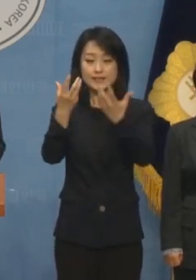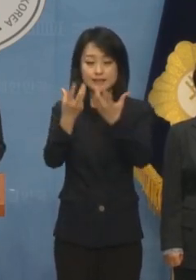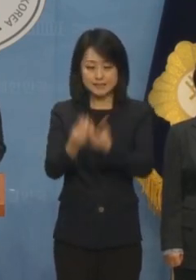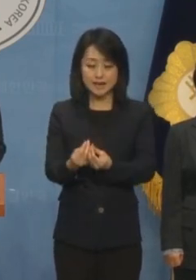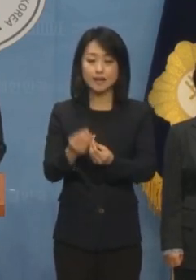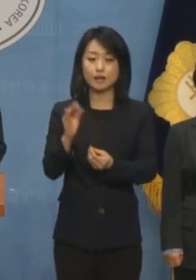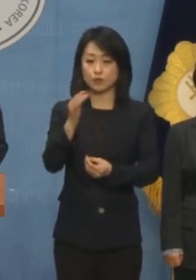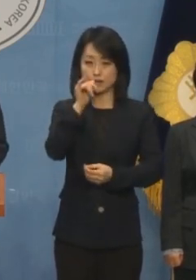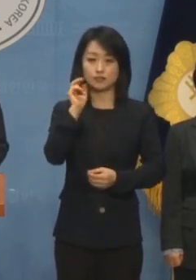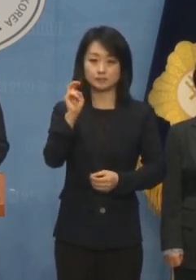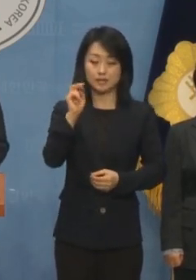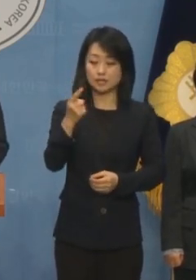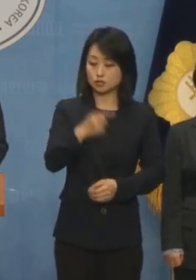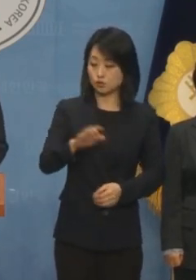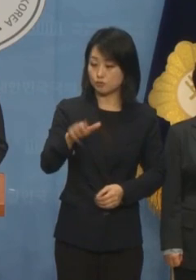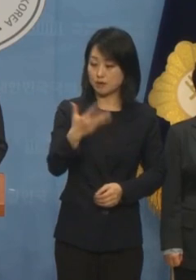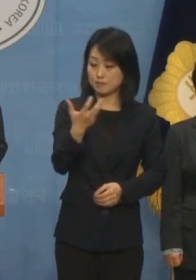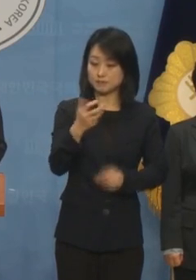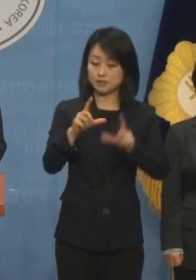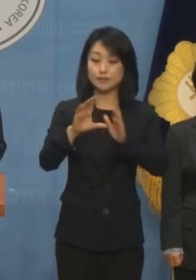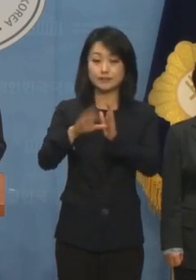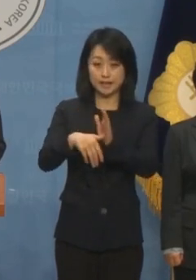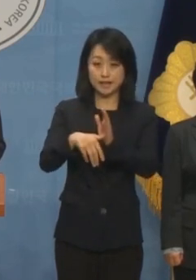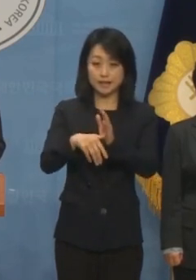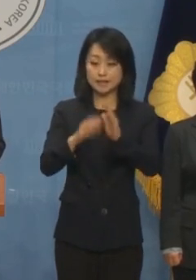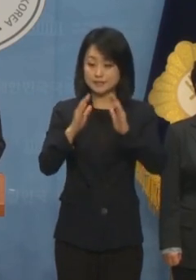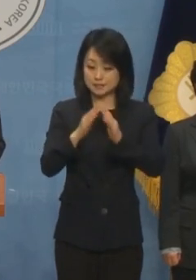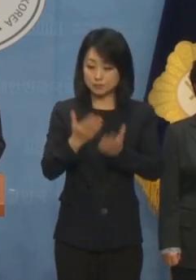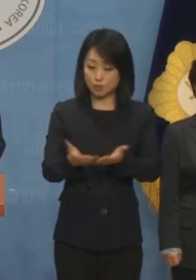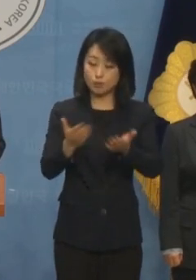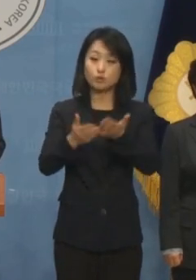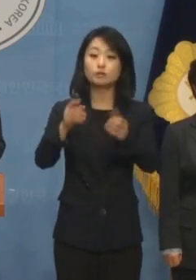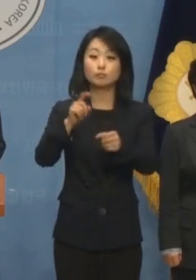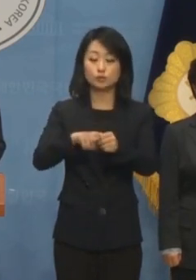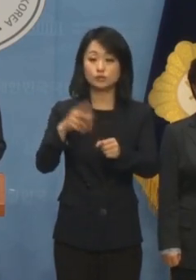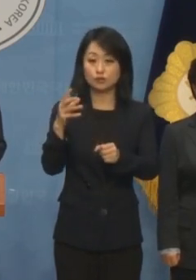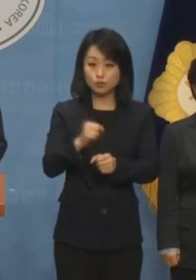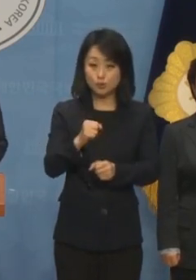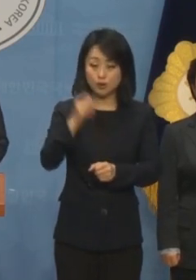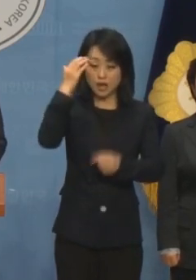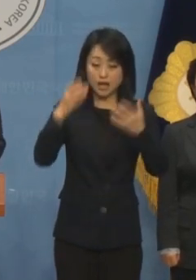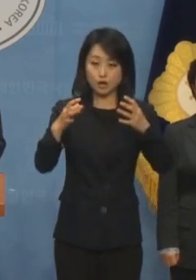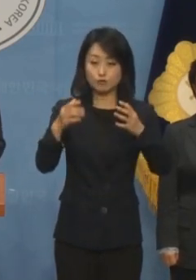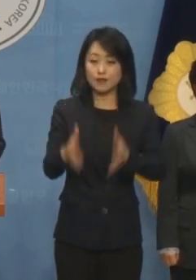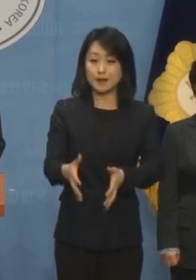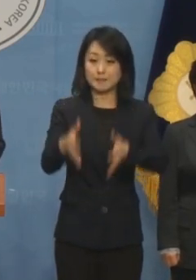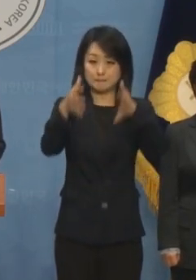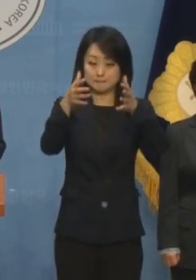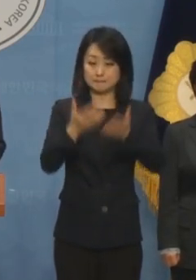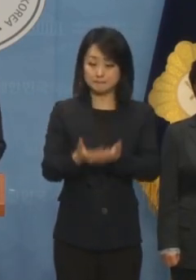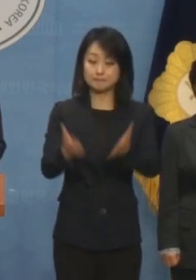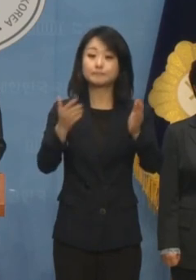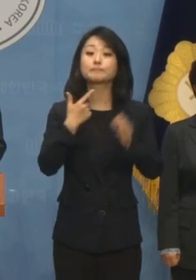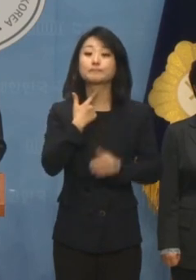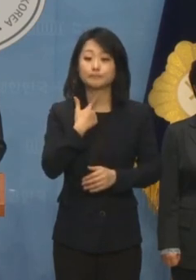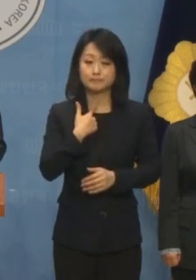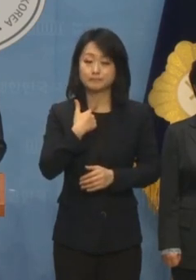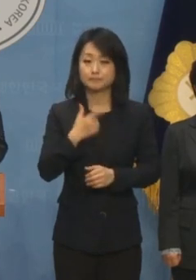것입니다. 1980년대 초 주택 공급을 목적으로 대한민국은 대규모 아파트를 공급하기